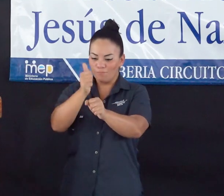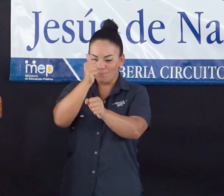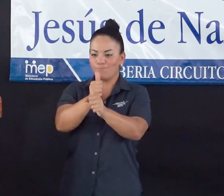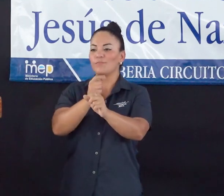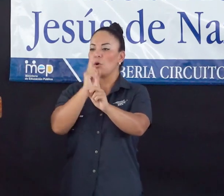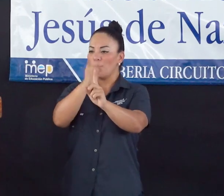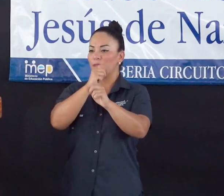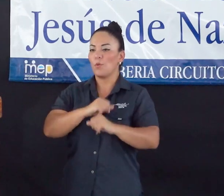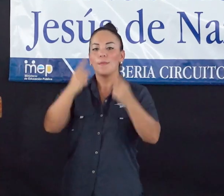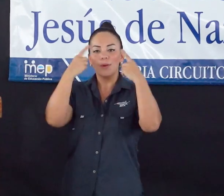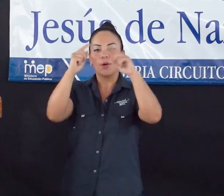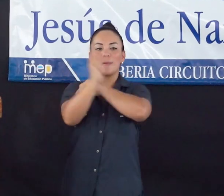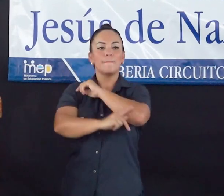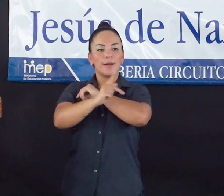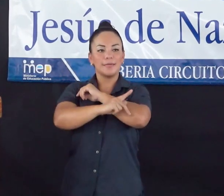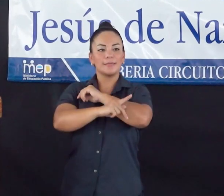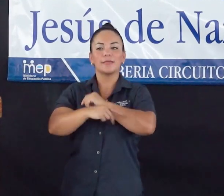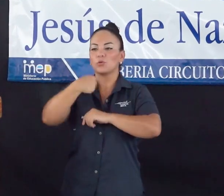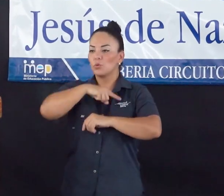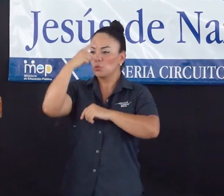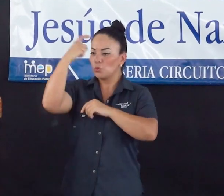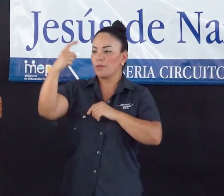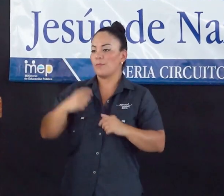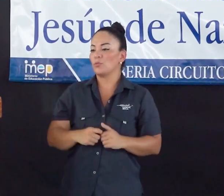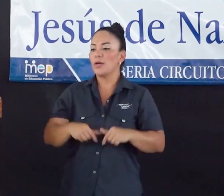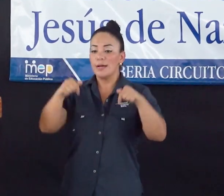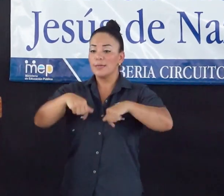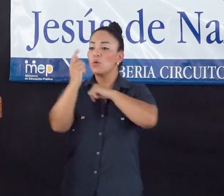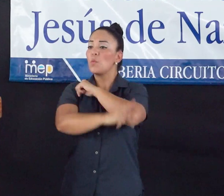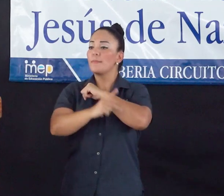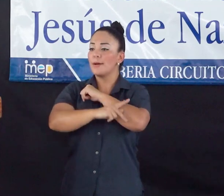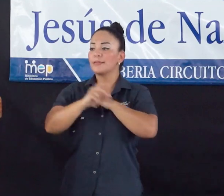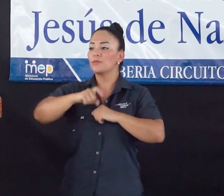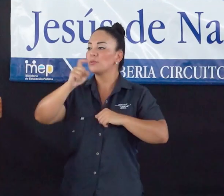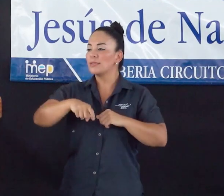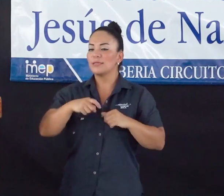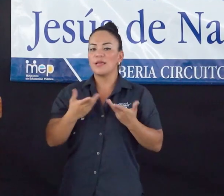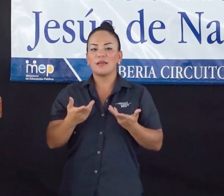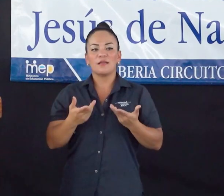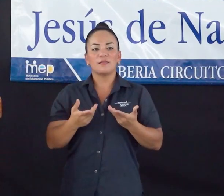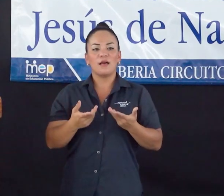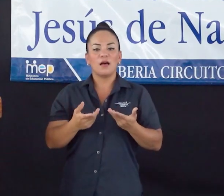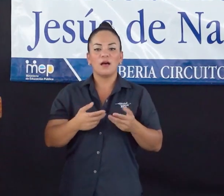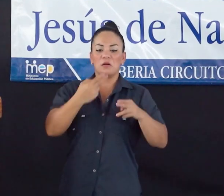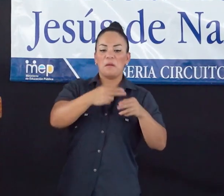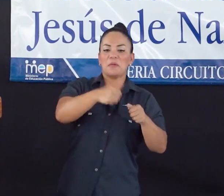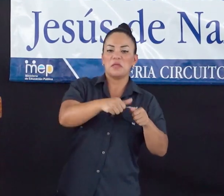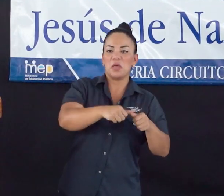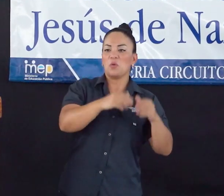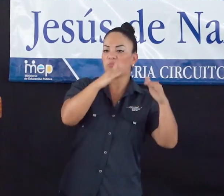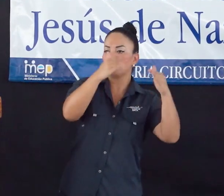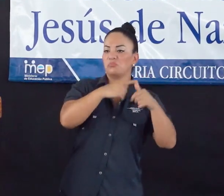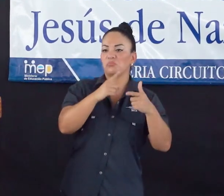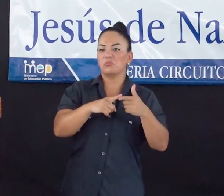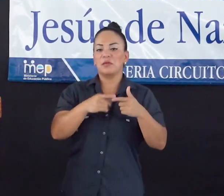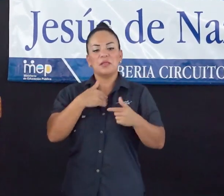para llegar al país que queremos. Un país donde no se ocupa pedigrí, nombre, nacer